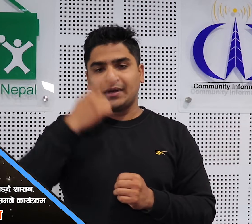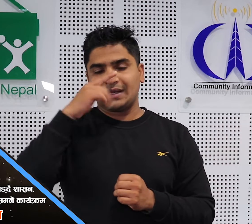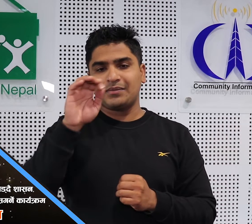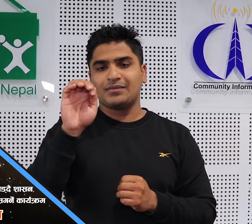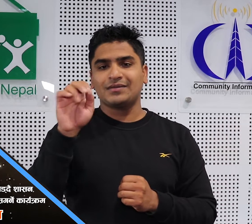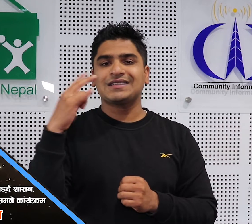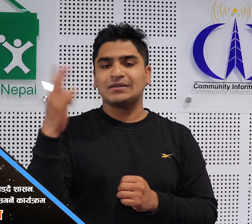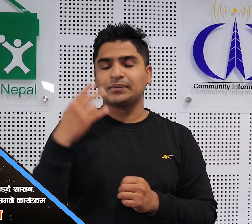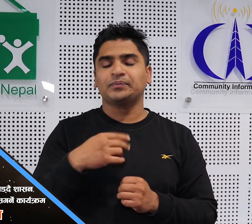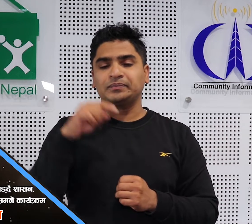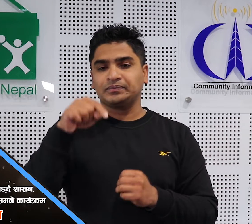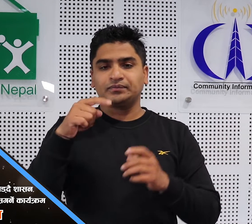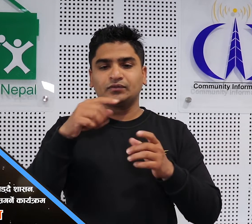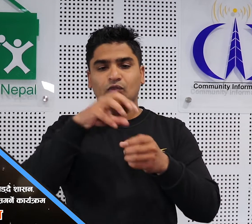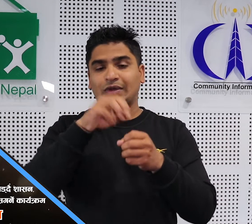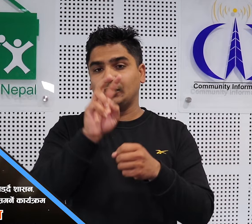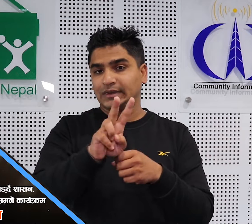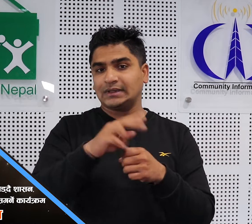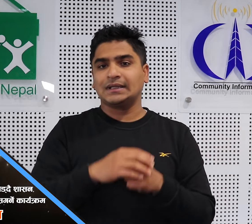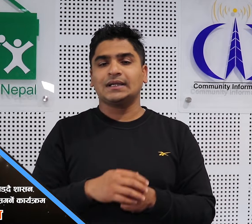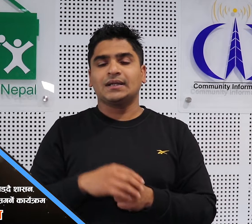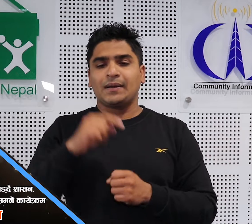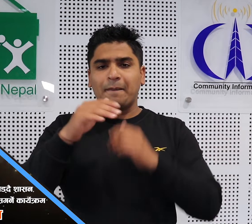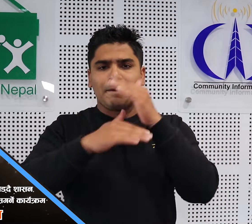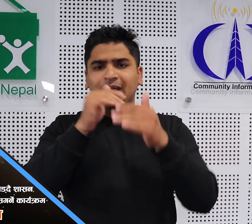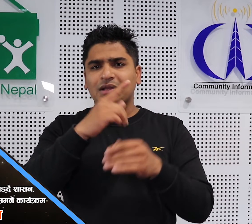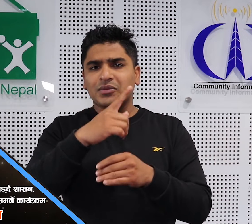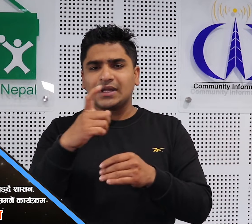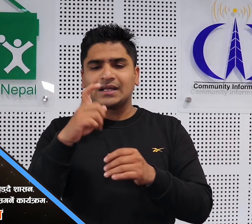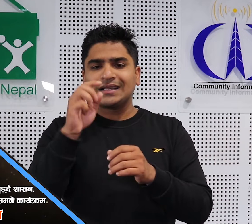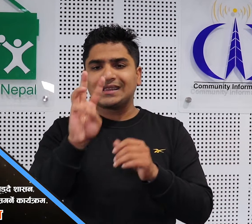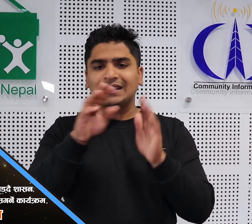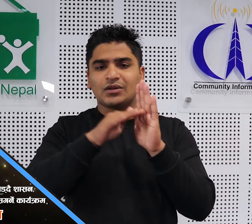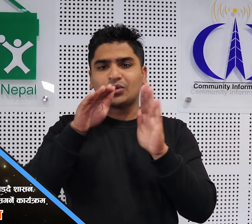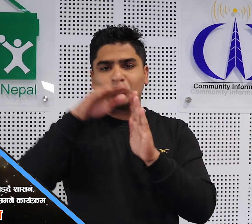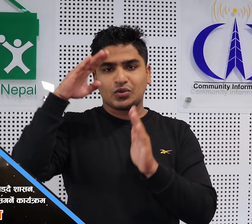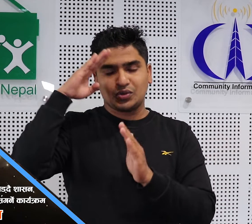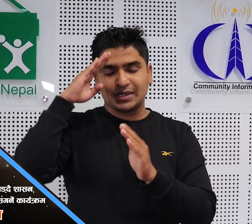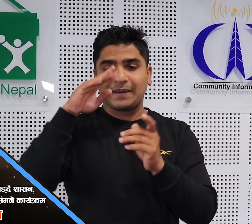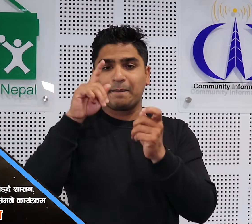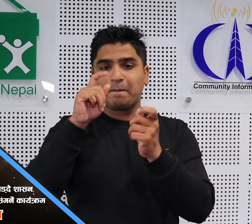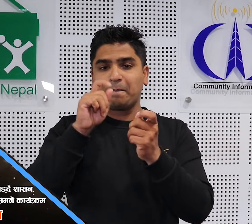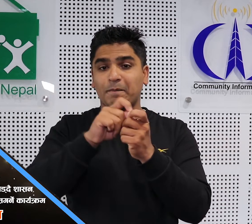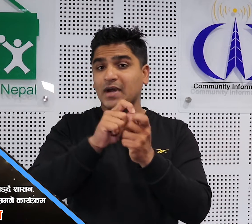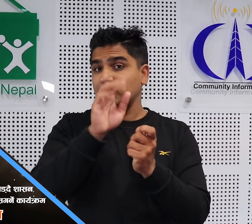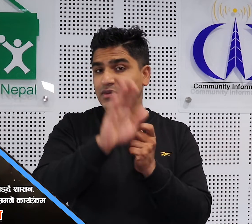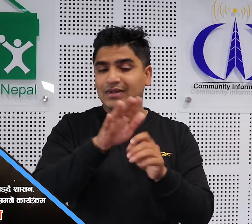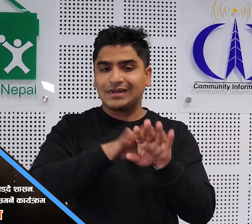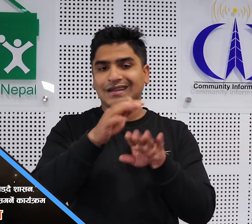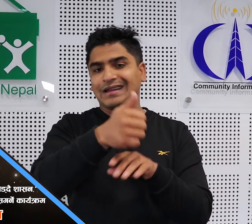सिंह, मिथिला नगरपालिका वडा नम्बर 2। वास्तवमा विकासको लागि जुन तीन तहको सरकार बनेका छन् यो धेरै राम्रो पक्ष छ,